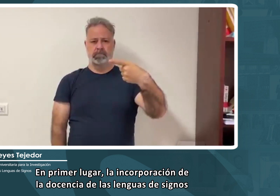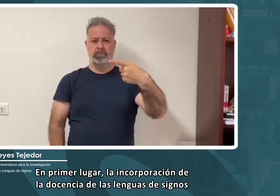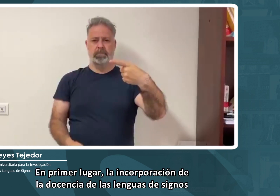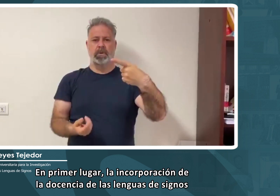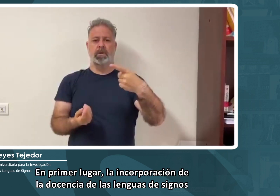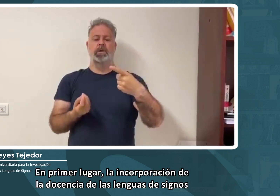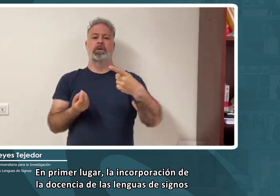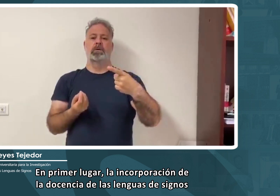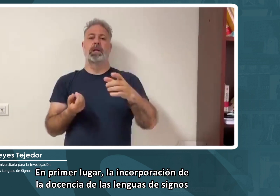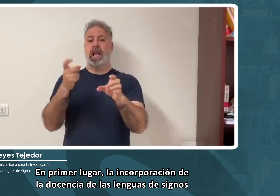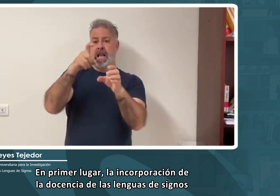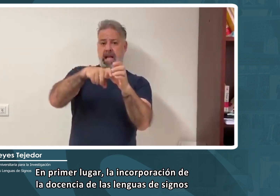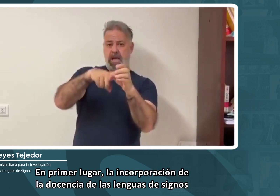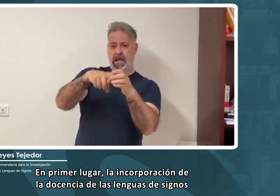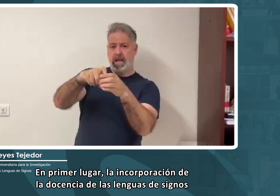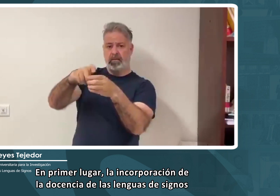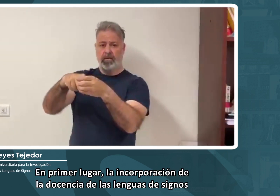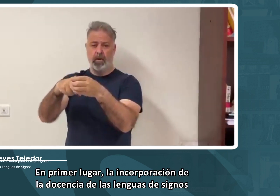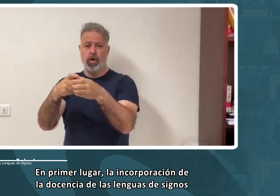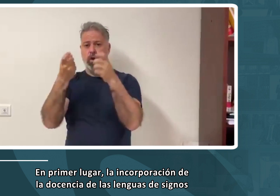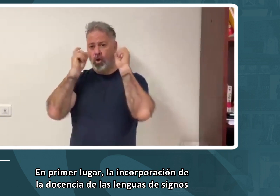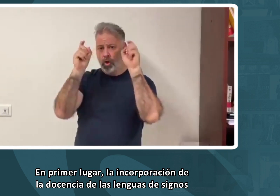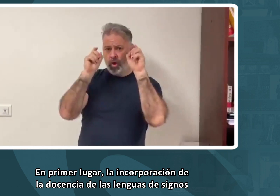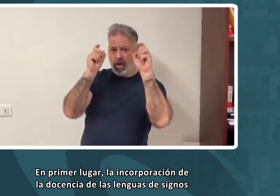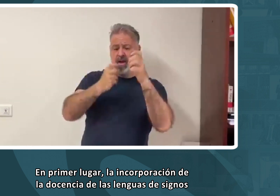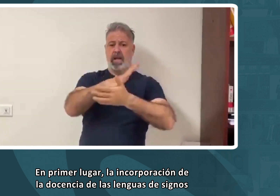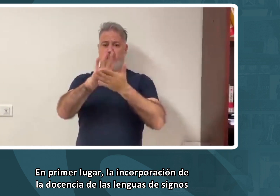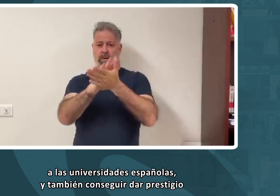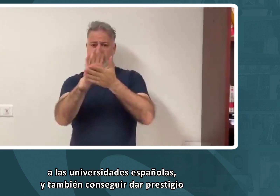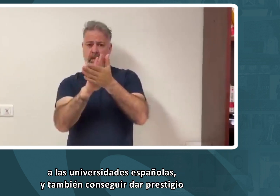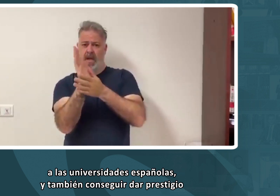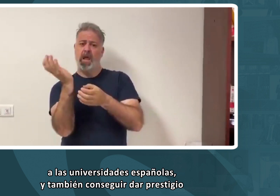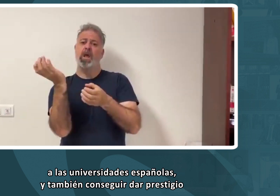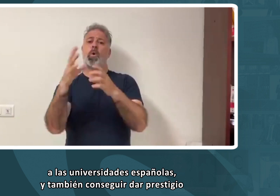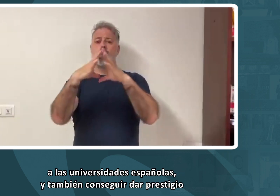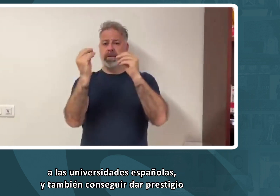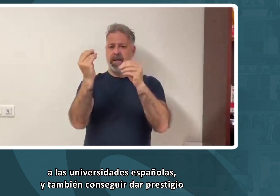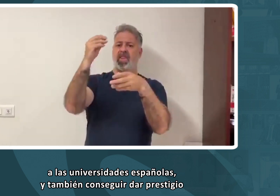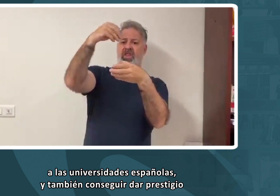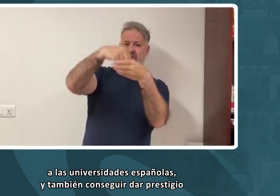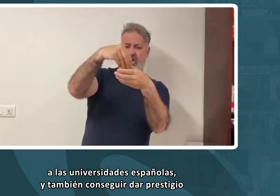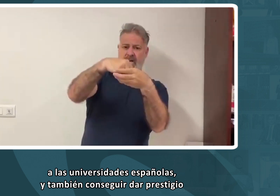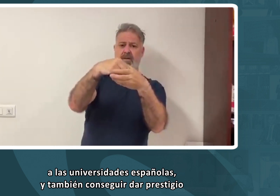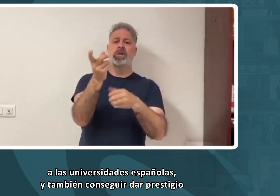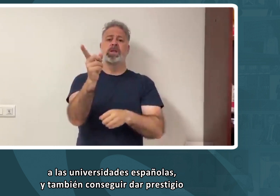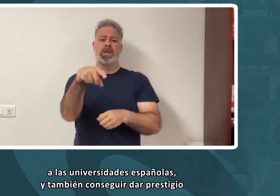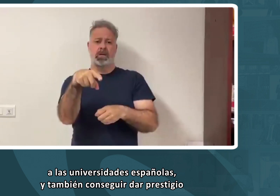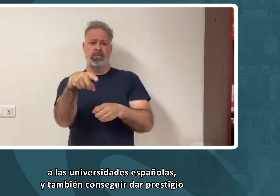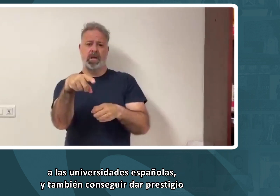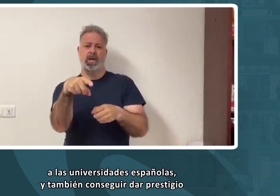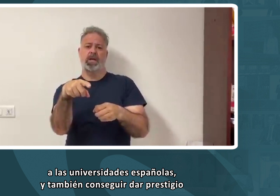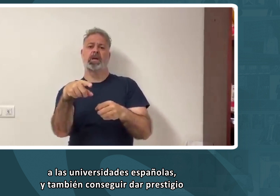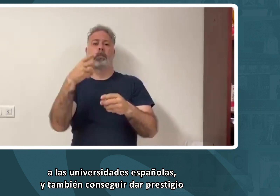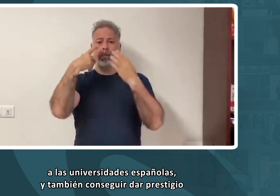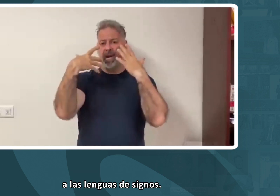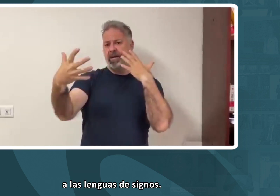En primer lugar, la incorporación de la docencia de las lenguas de signos a las universidades españolas